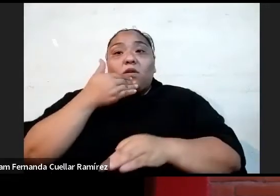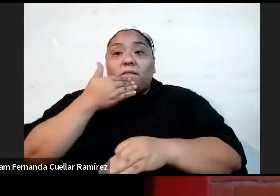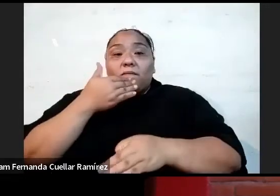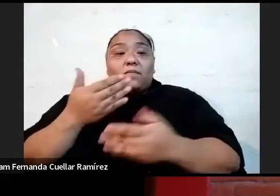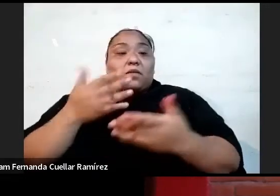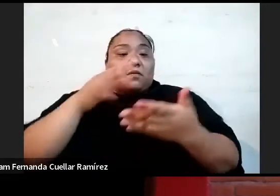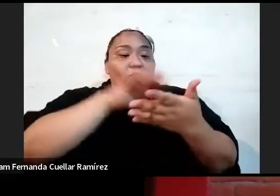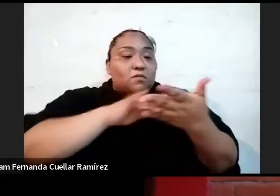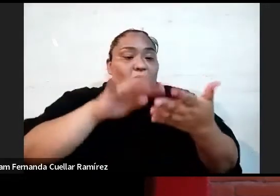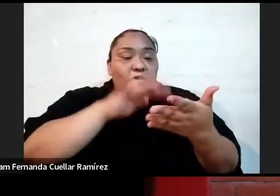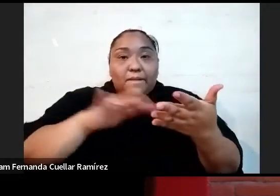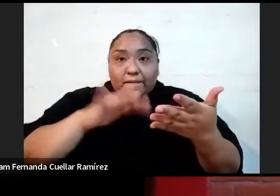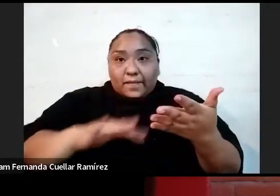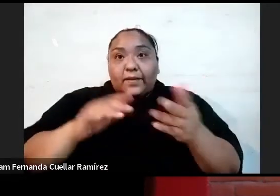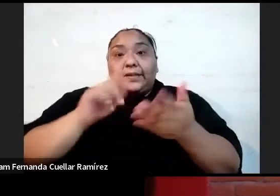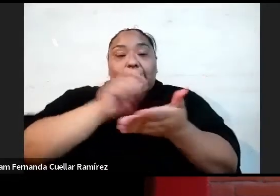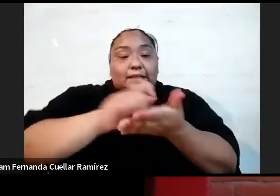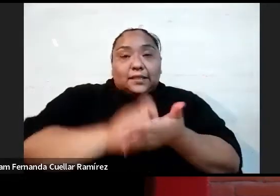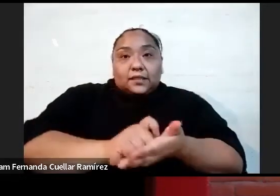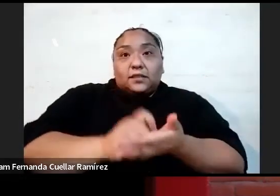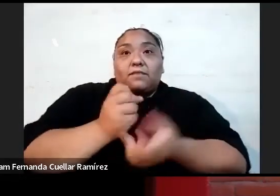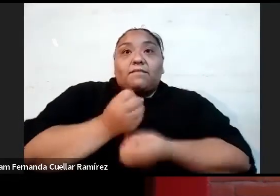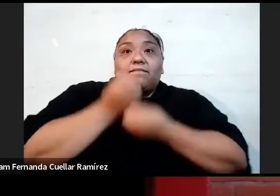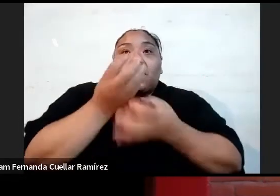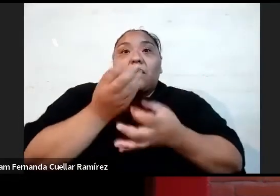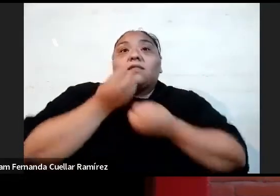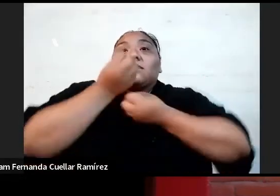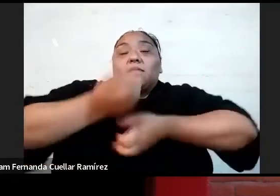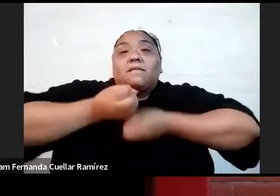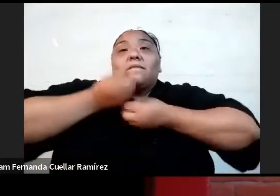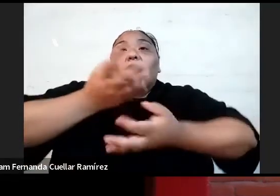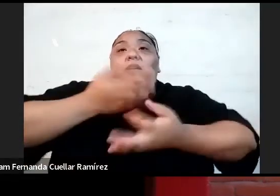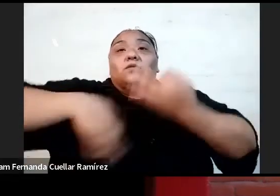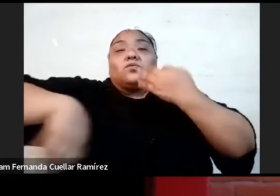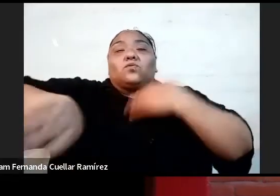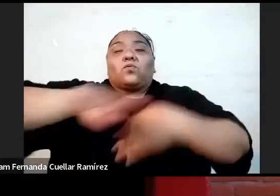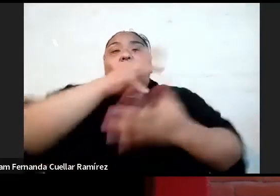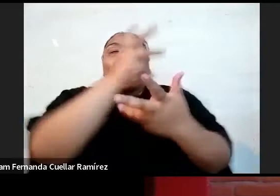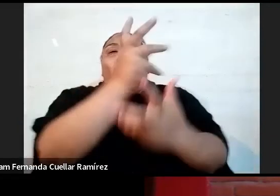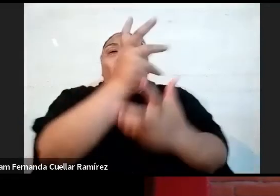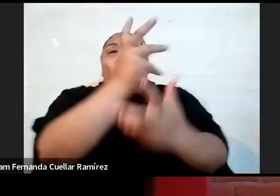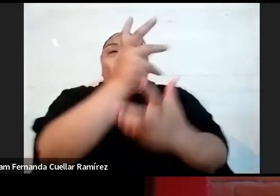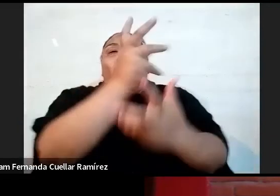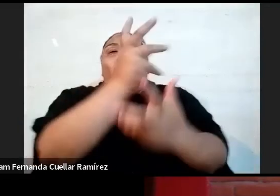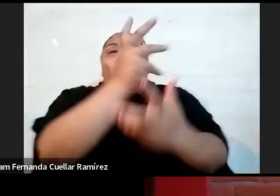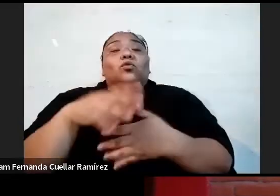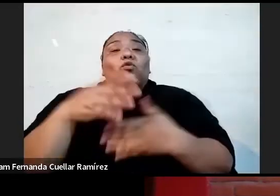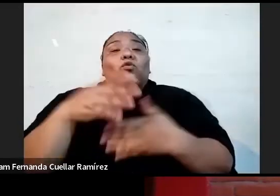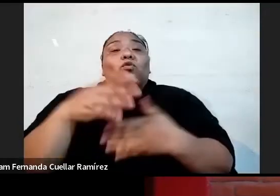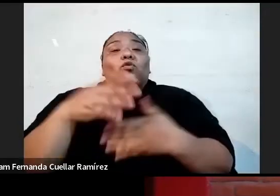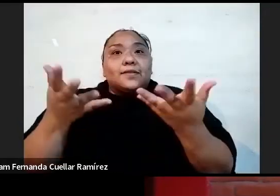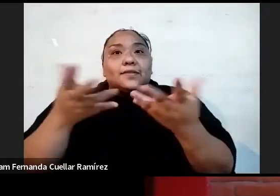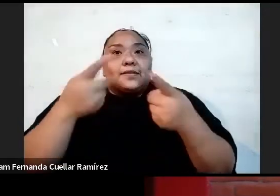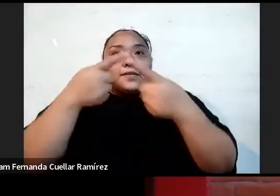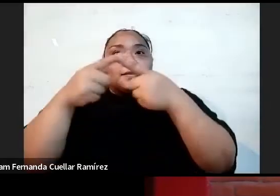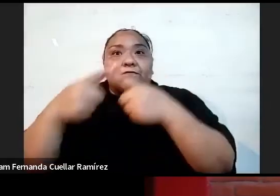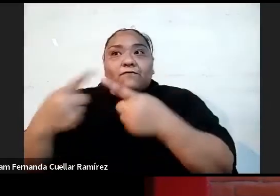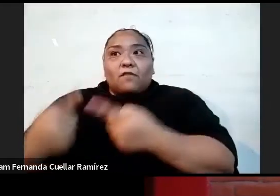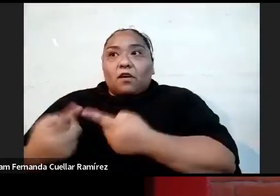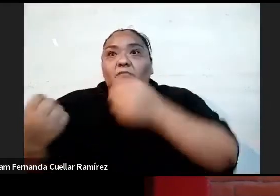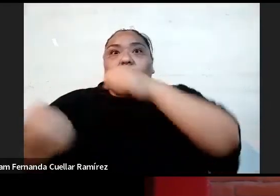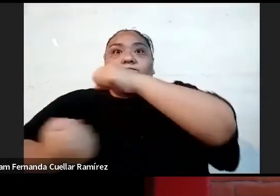de la narrativa, de la poesía, de construir, ¿no? Digamos, salidas, ¿no? O posibles soluciones